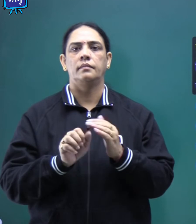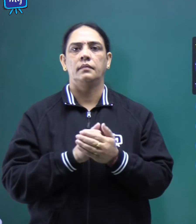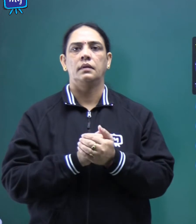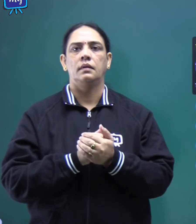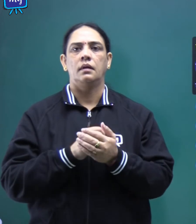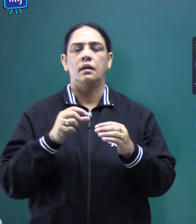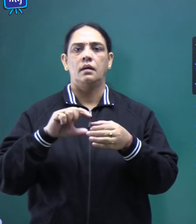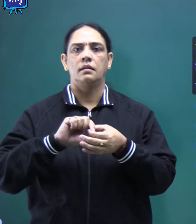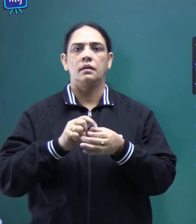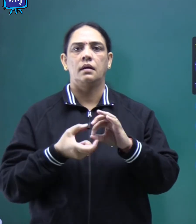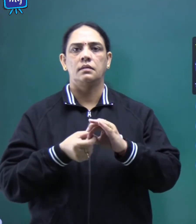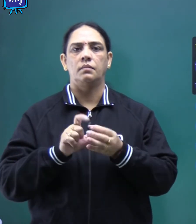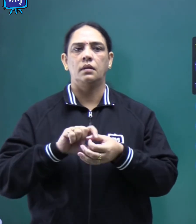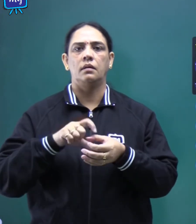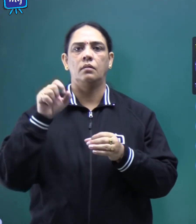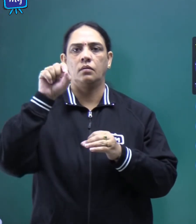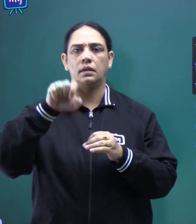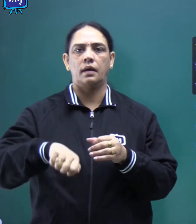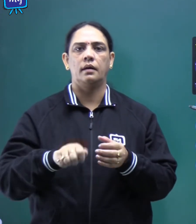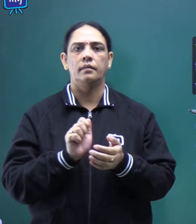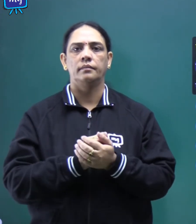क्या संबंध होता है?